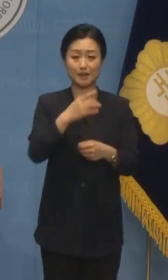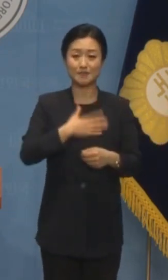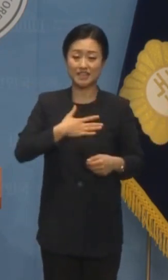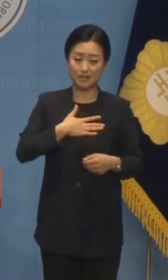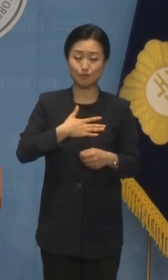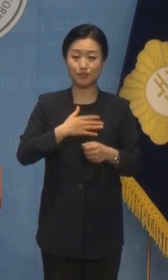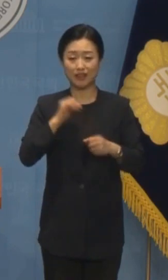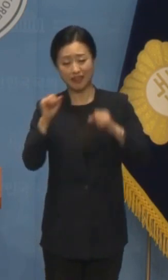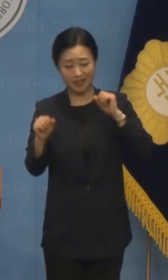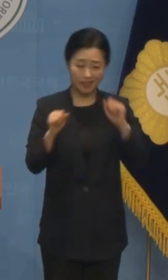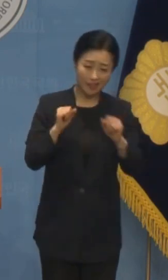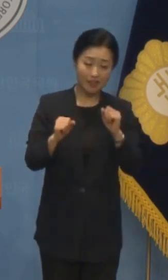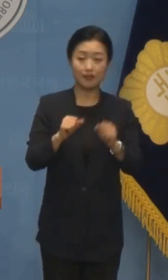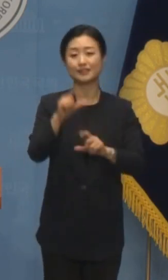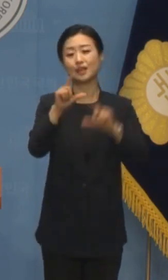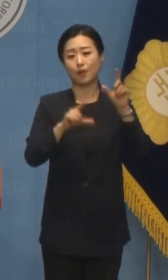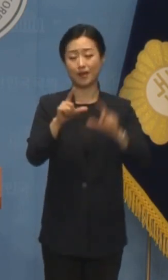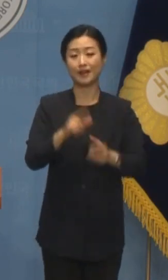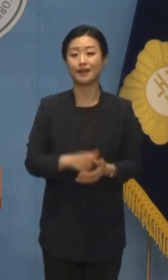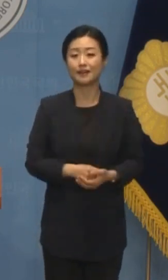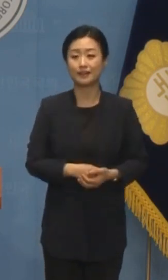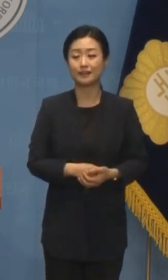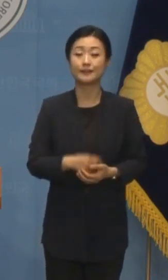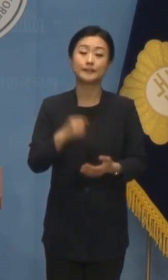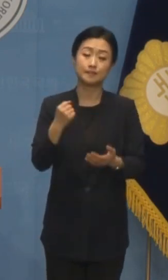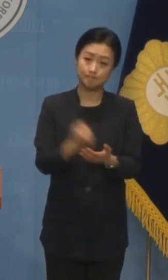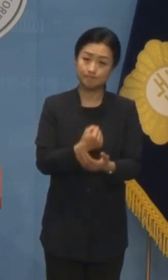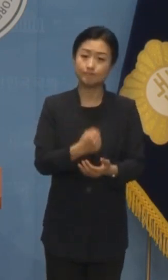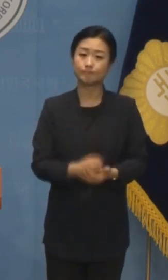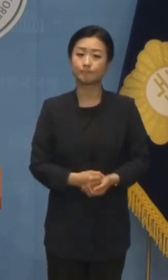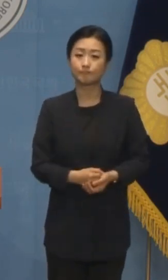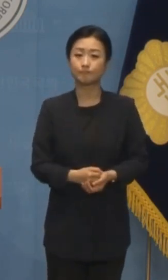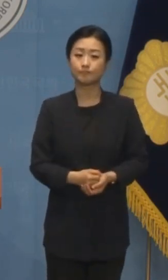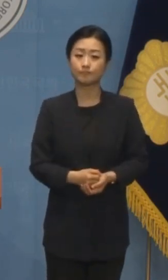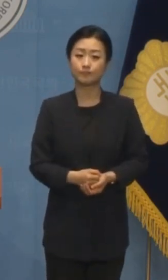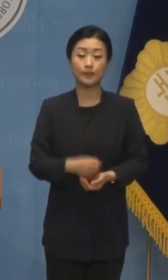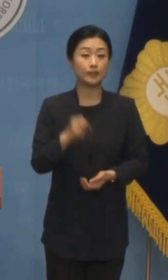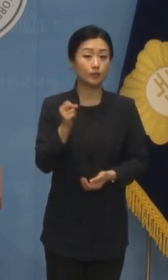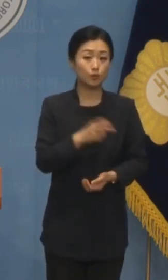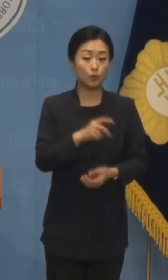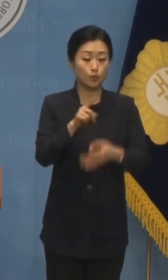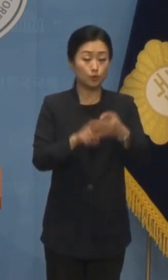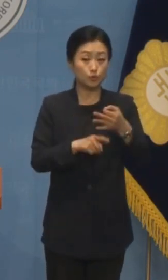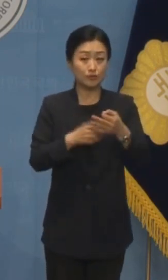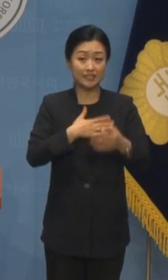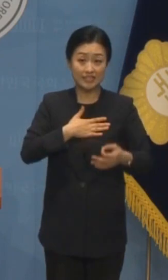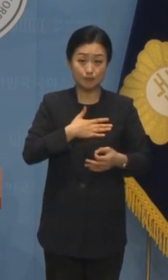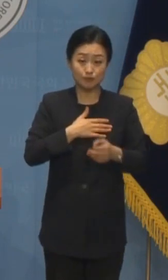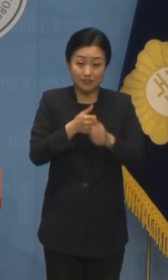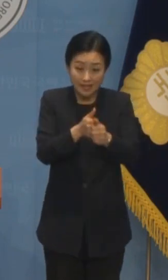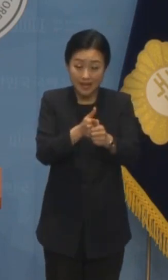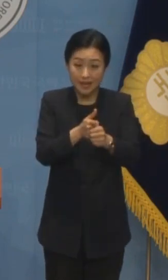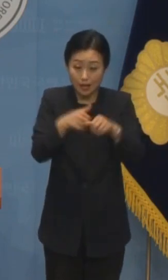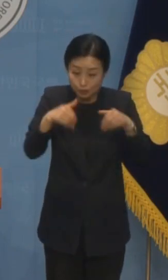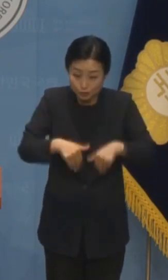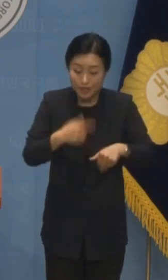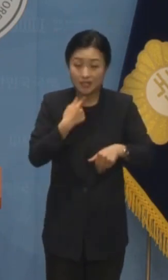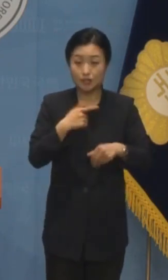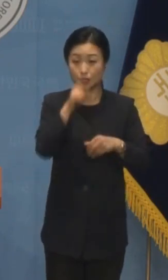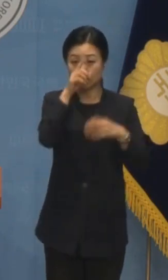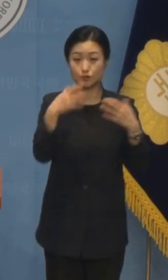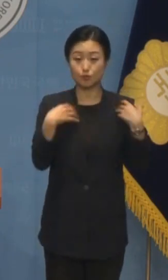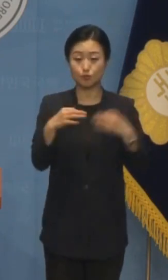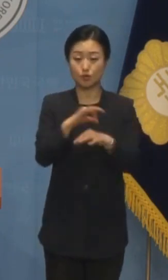의해서 좌지우지되고 있는 상황이라고 해도 과언이 아닙니다. 그리고 그 윤석열 기분 경제를 수행했던 윤석열 정부